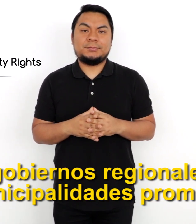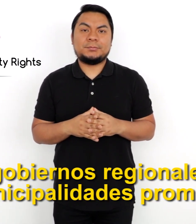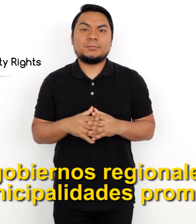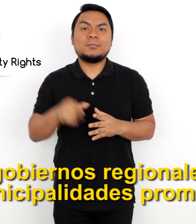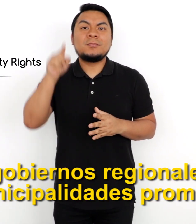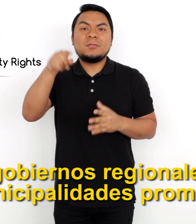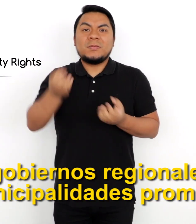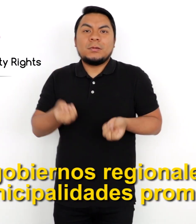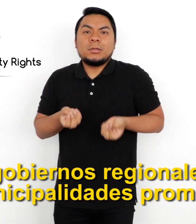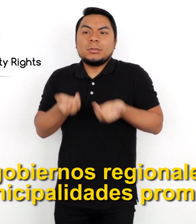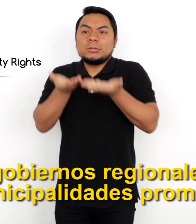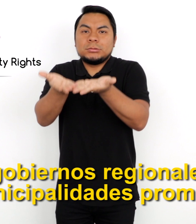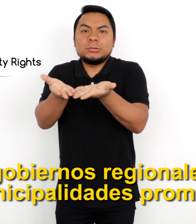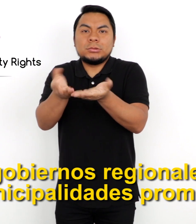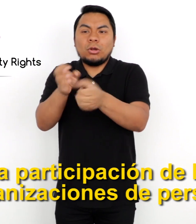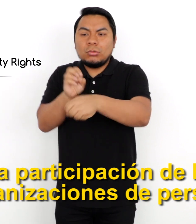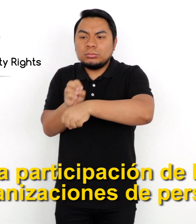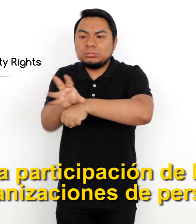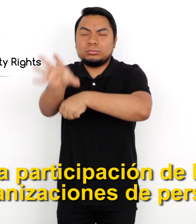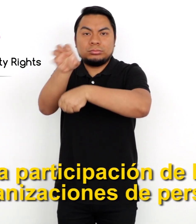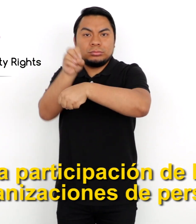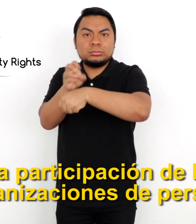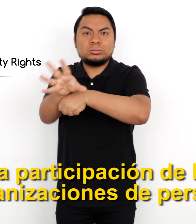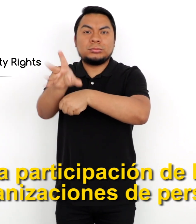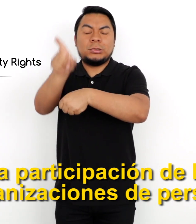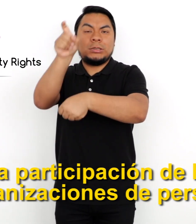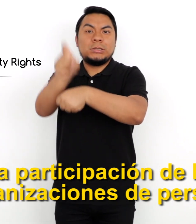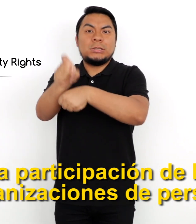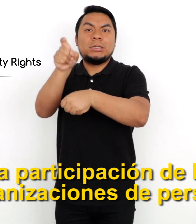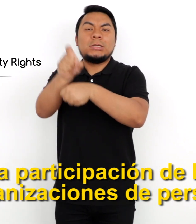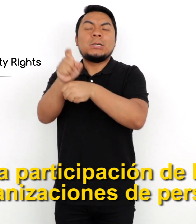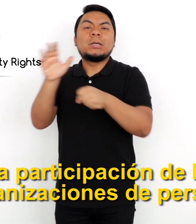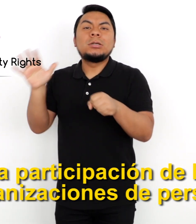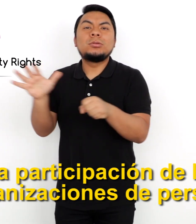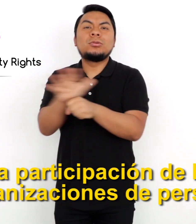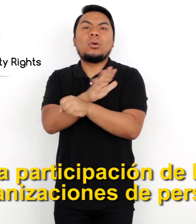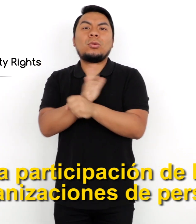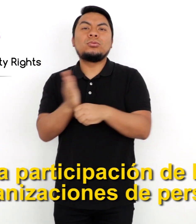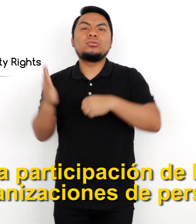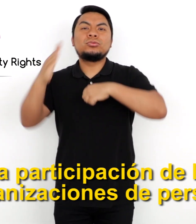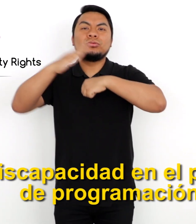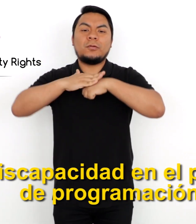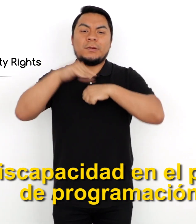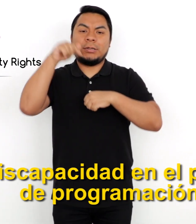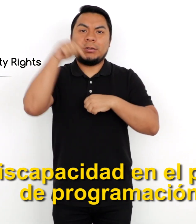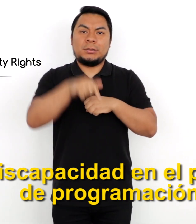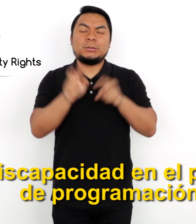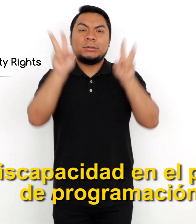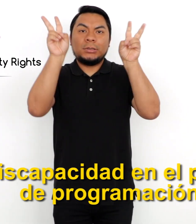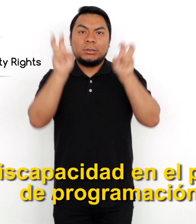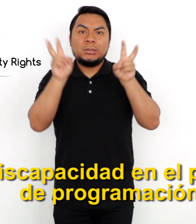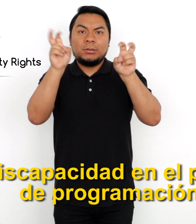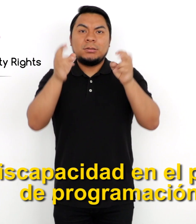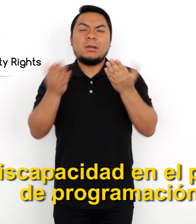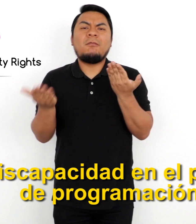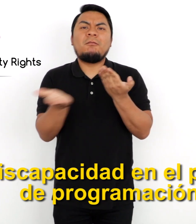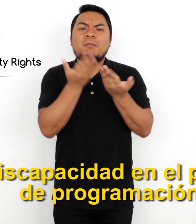las municipalidades promueven la participación de las organizaciones de personas con discapacidad en el proceso de